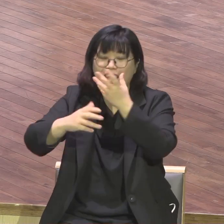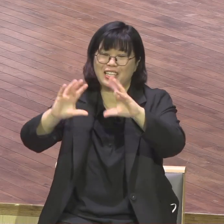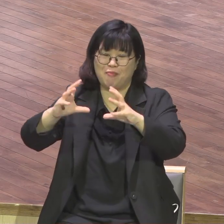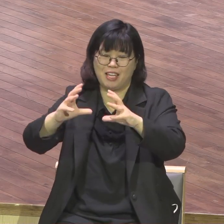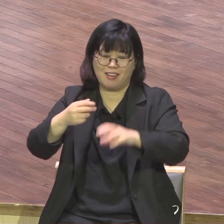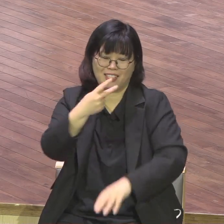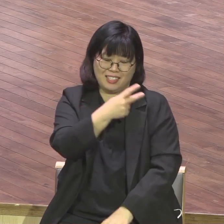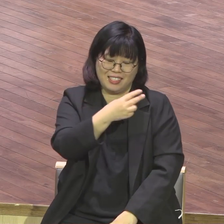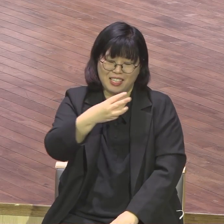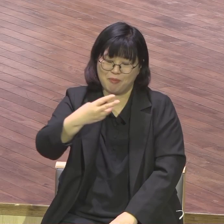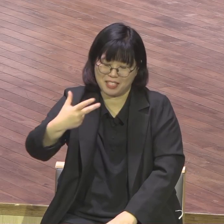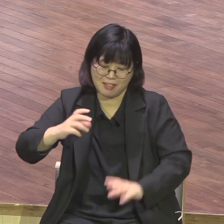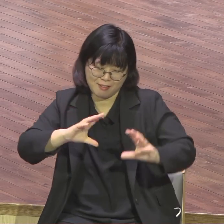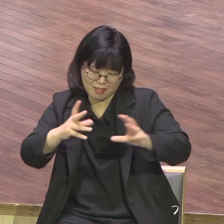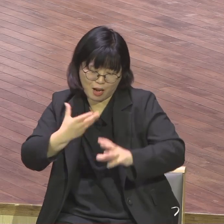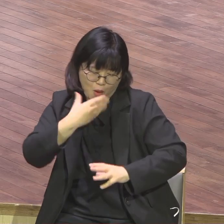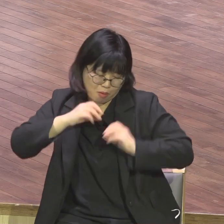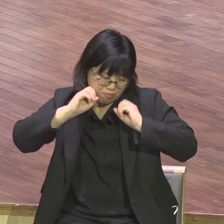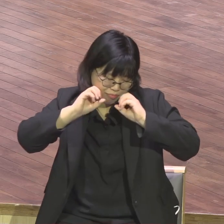멋지게